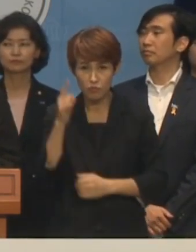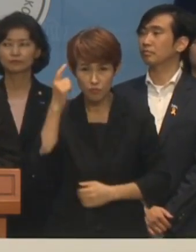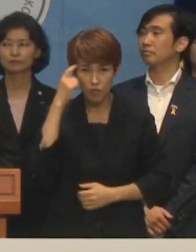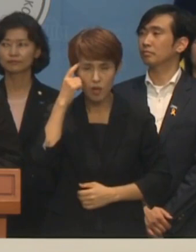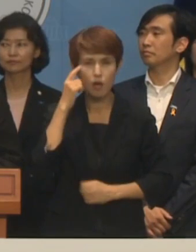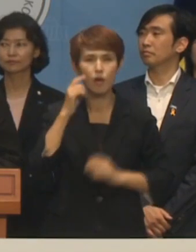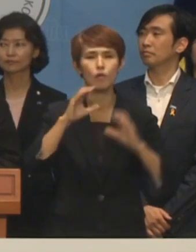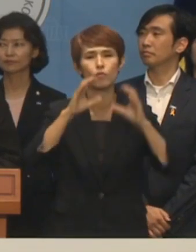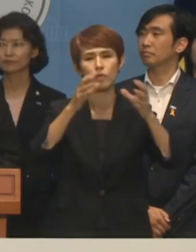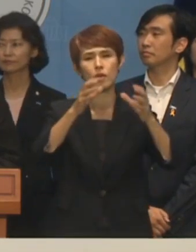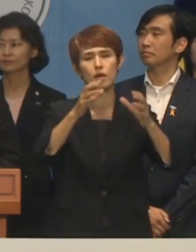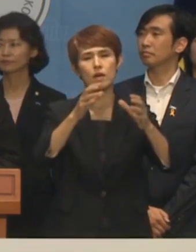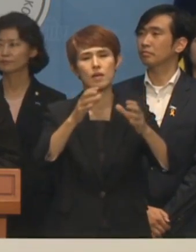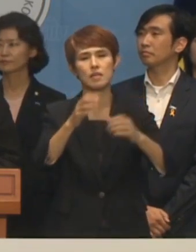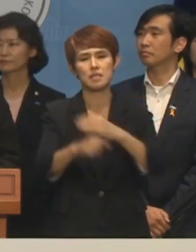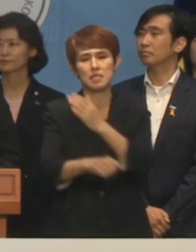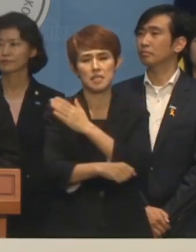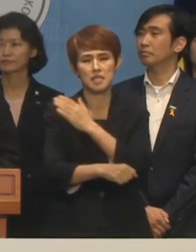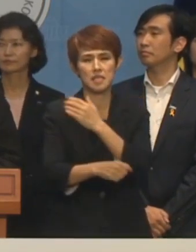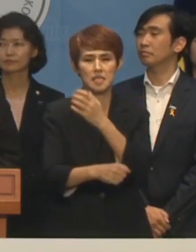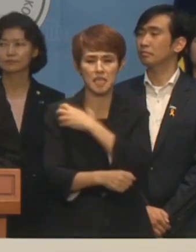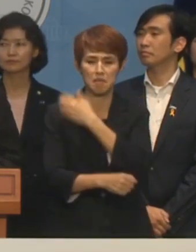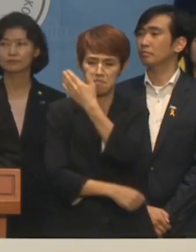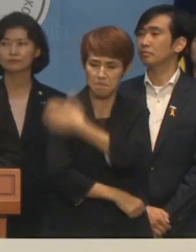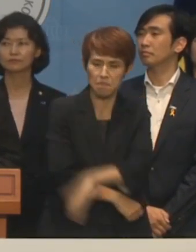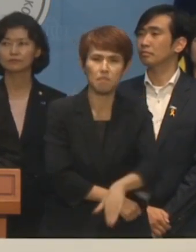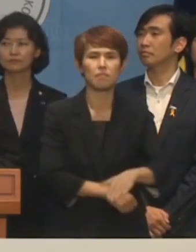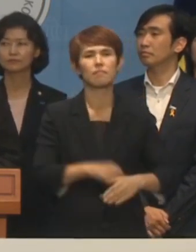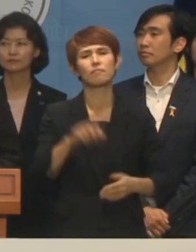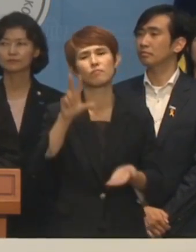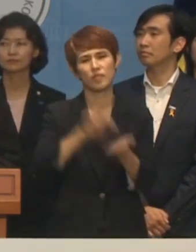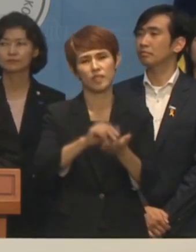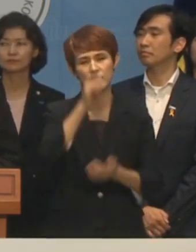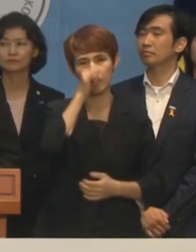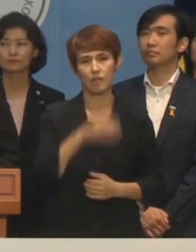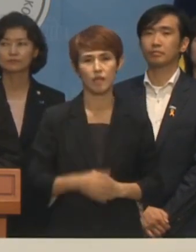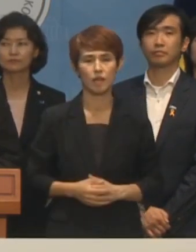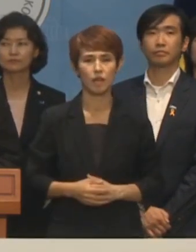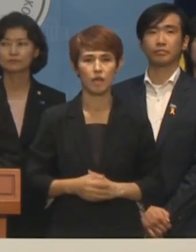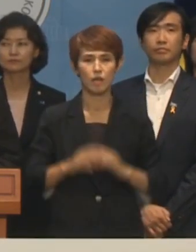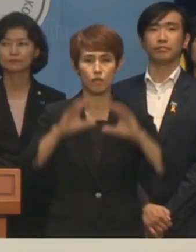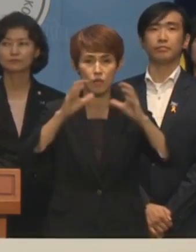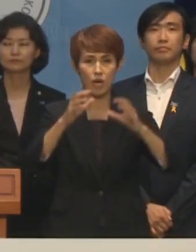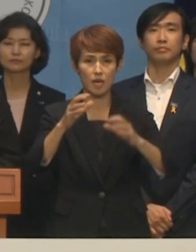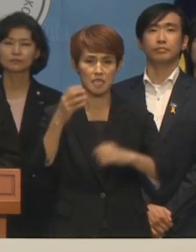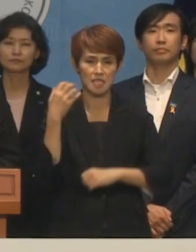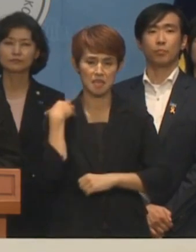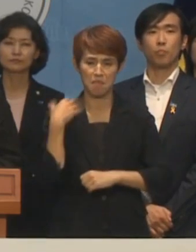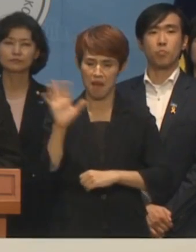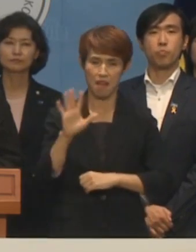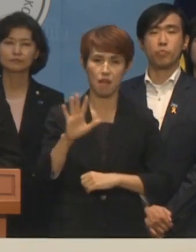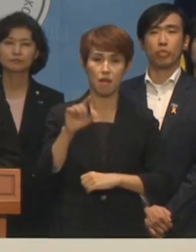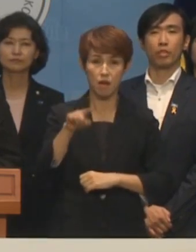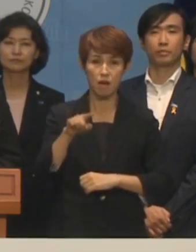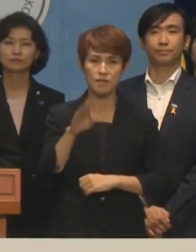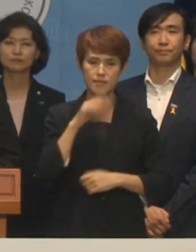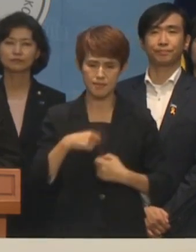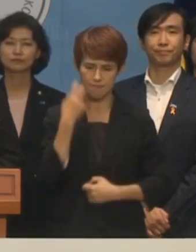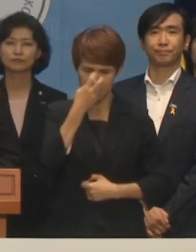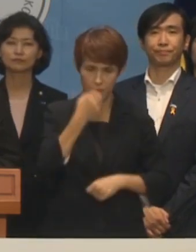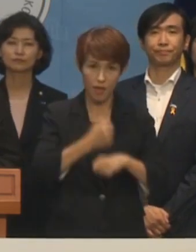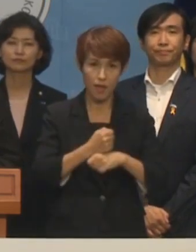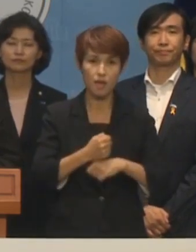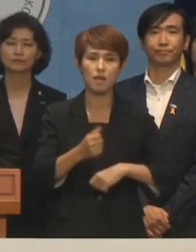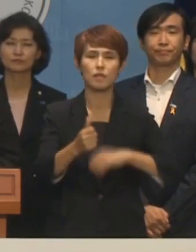관리, 그리고 책임 회피에 있다. 국가의 무책임과 부주의로 인해 발생한 이 사건은 진상규명과 책임자